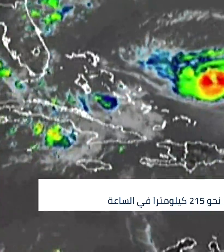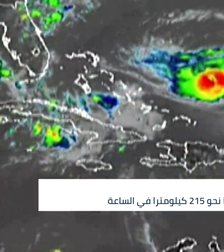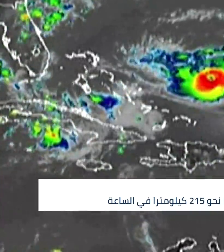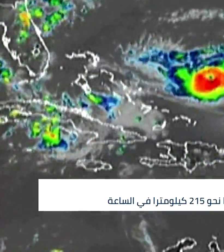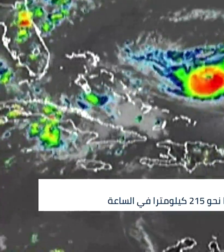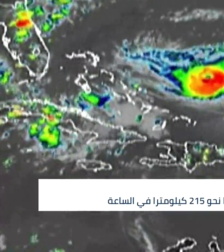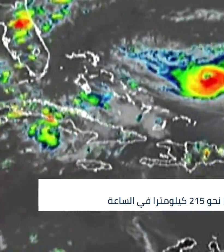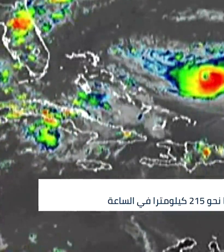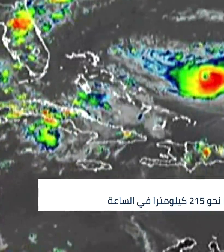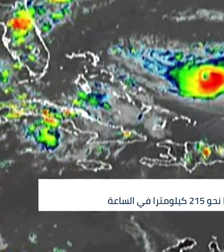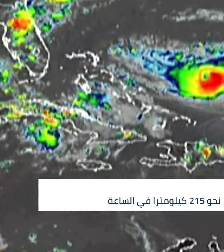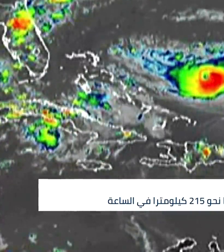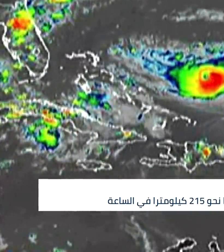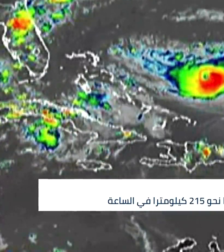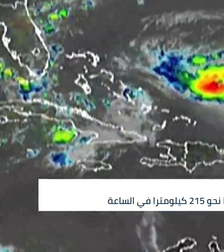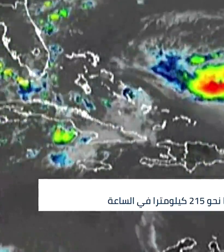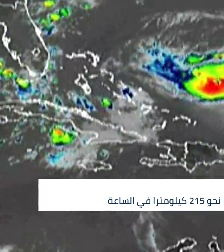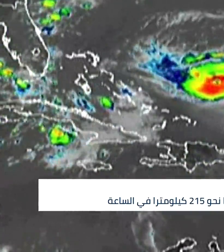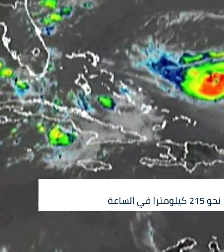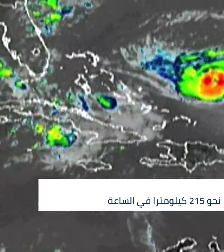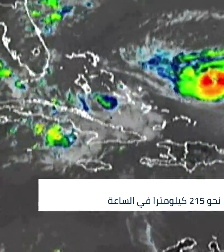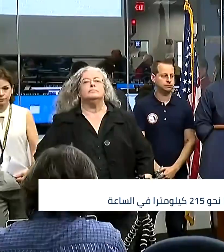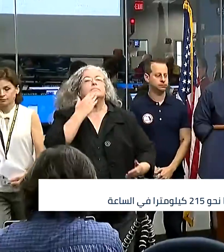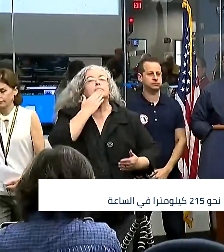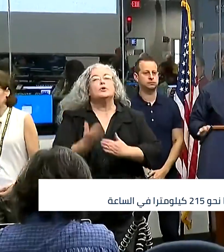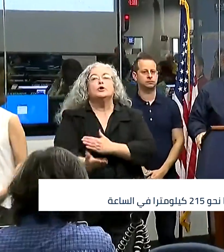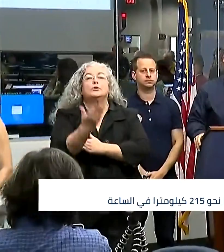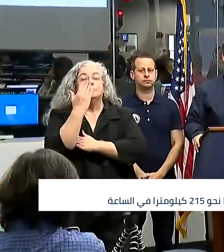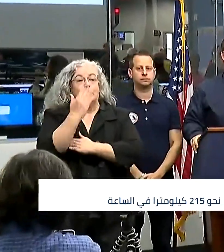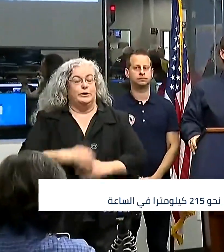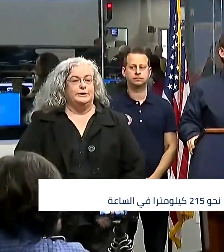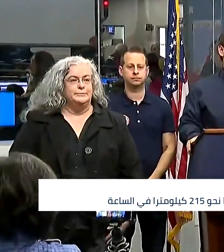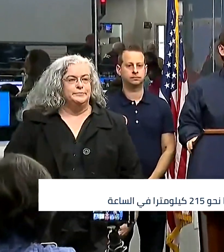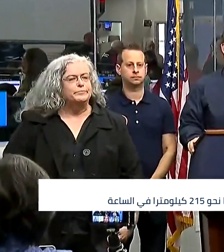215 كيلومترا في الساعة، ما رفع شدة خطورته.